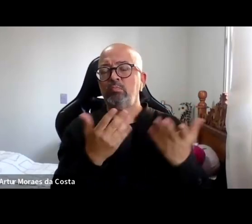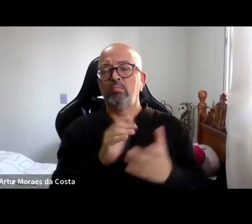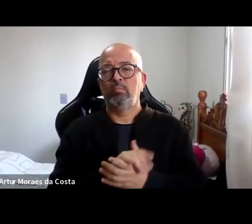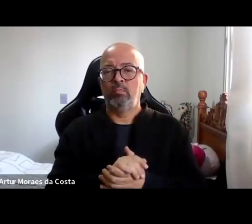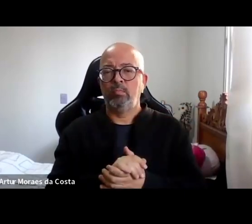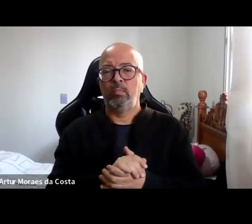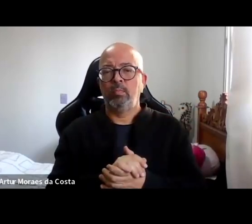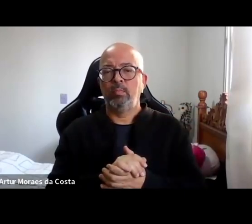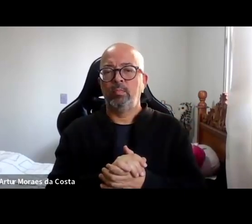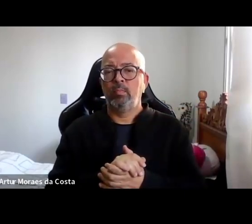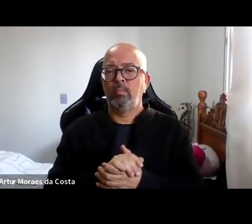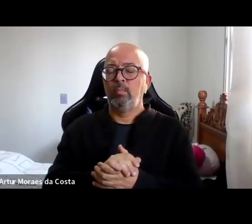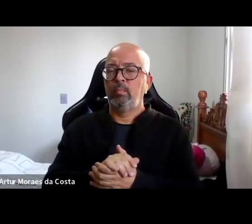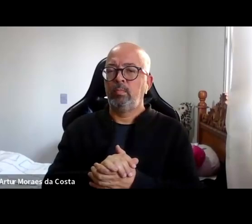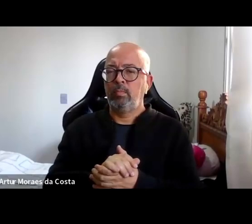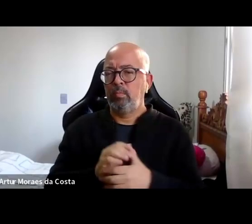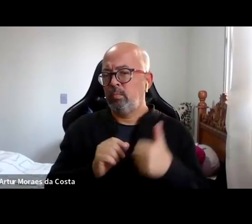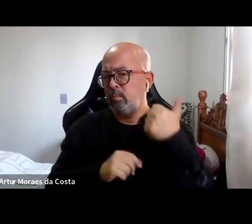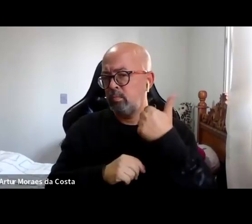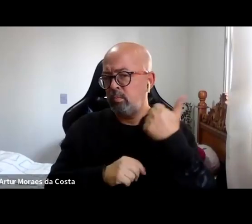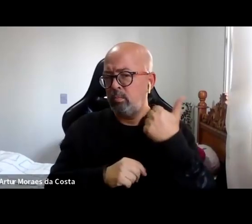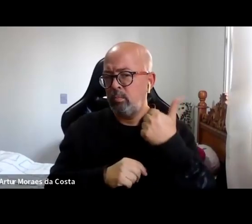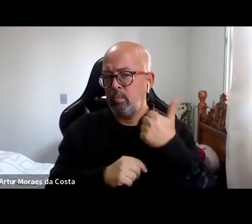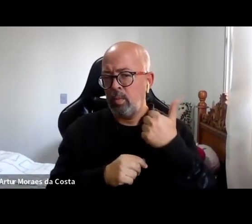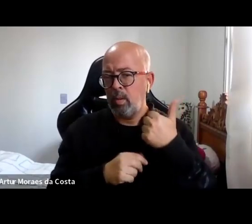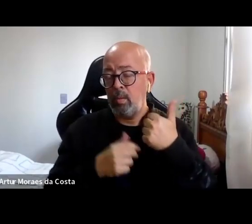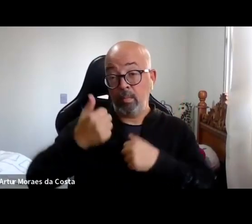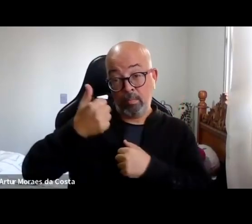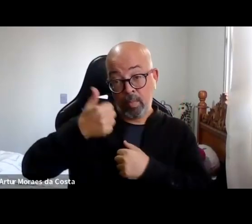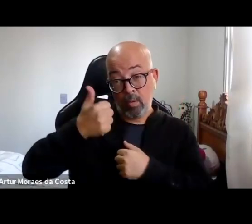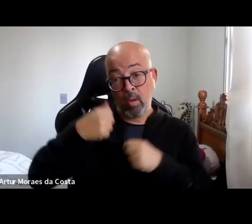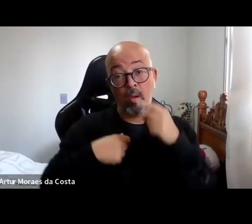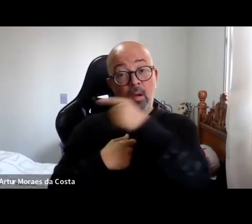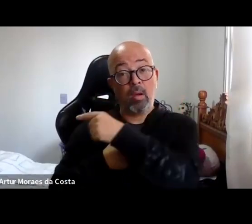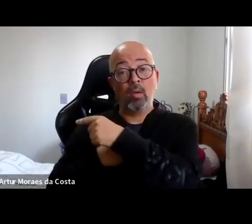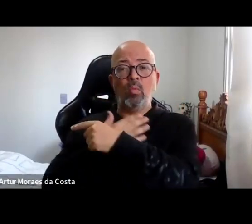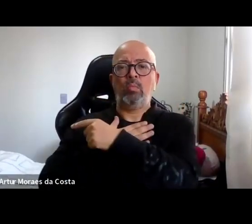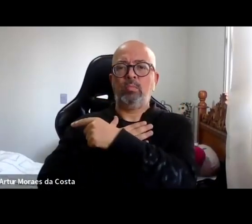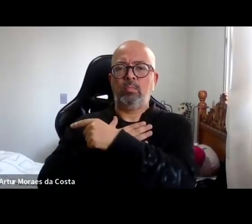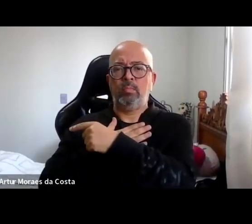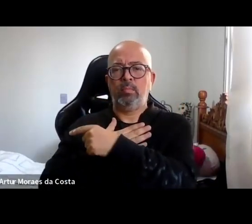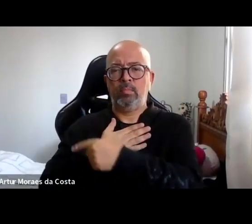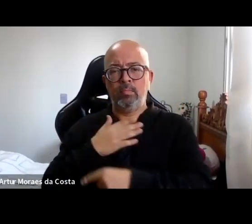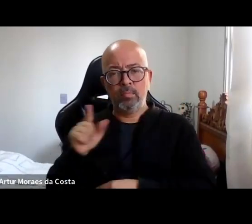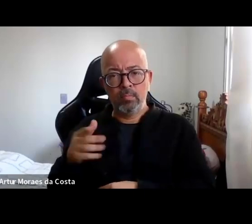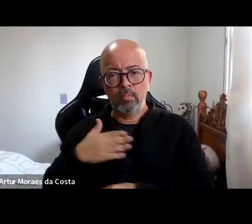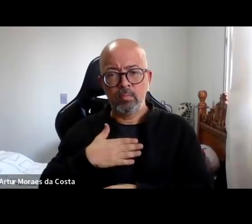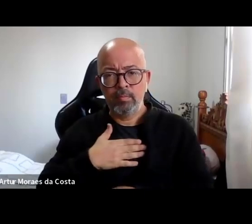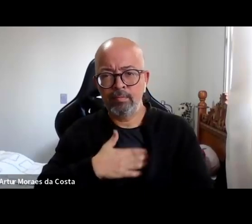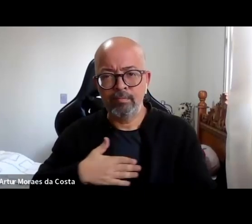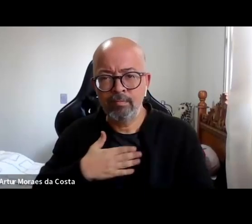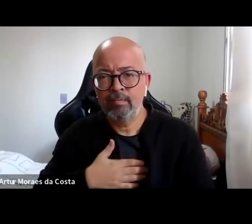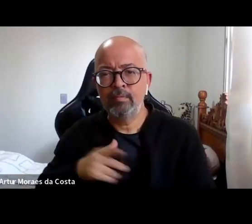la satisfacción de la persona sordociega es decir que que esa